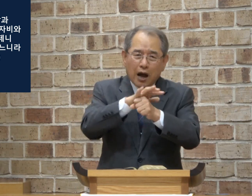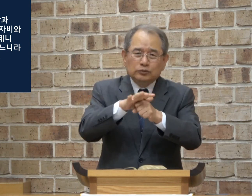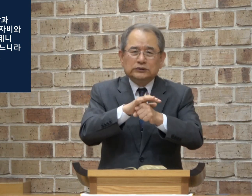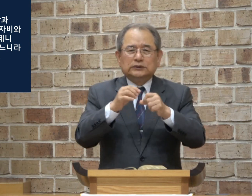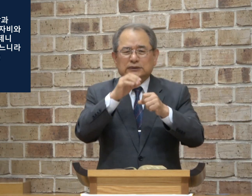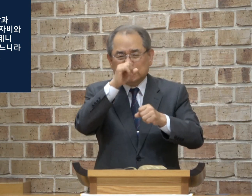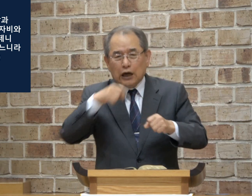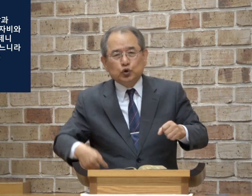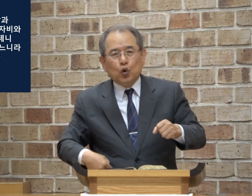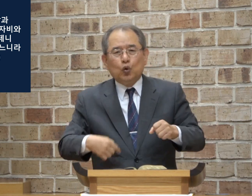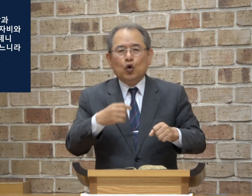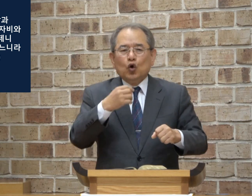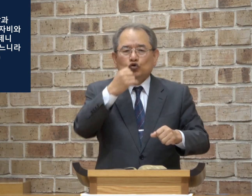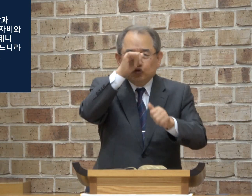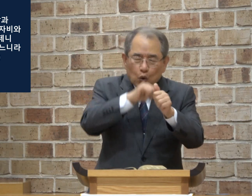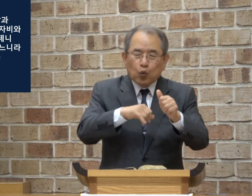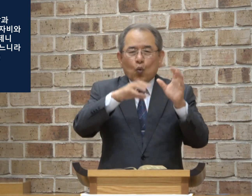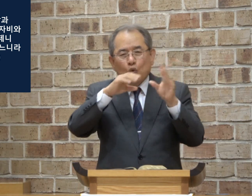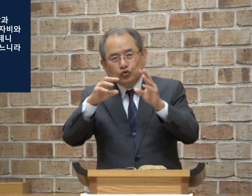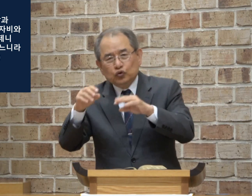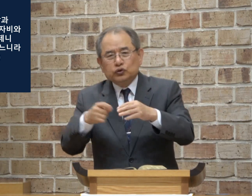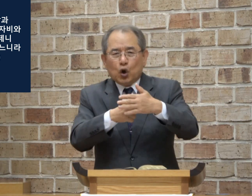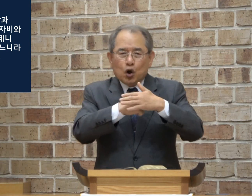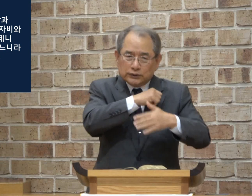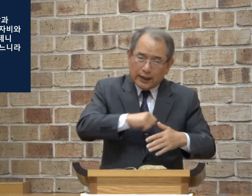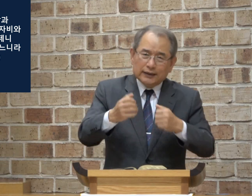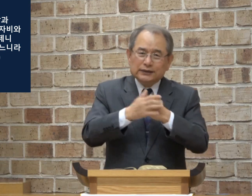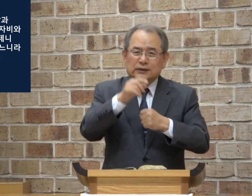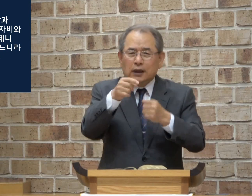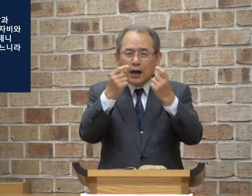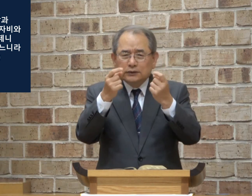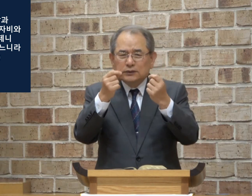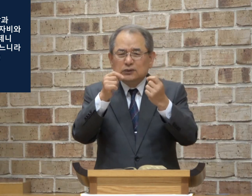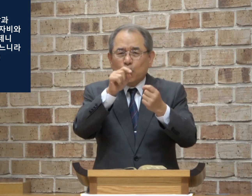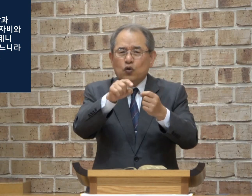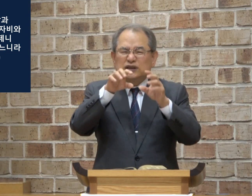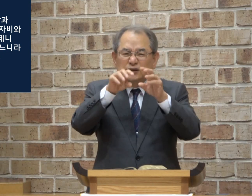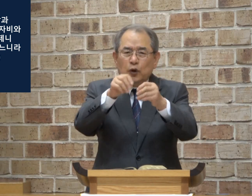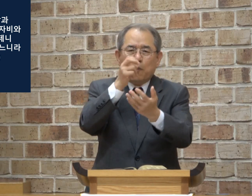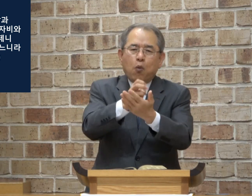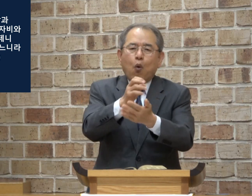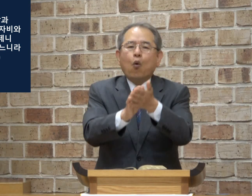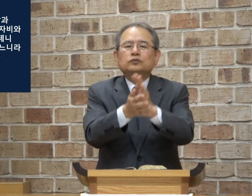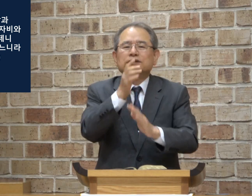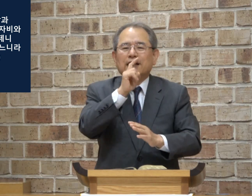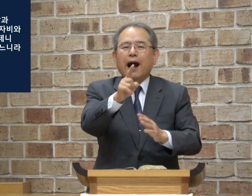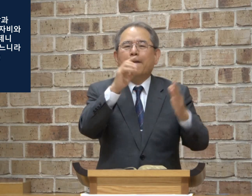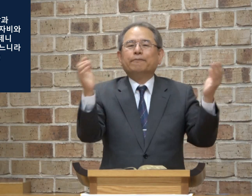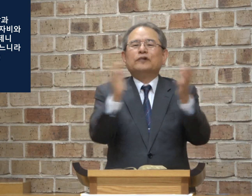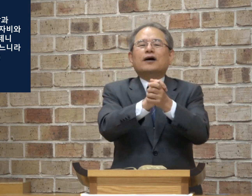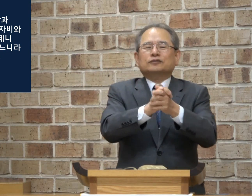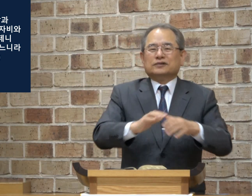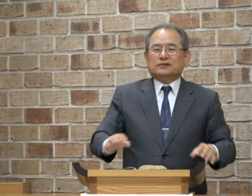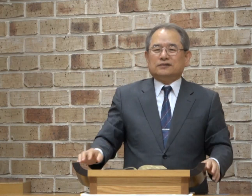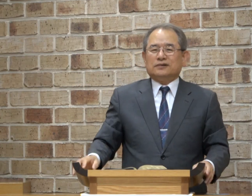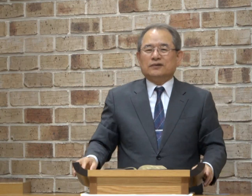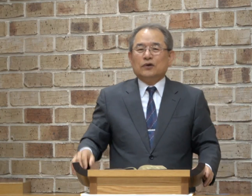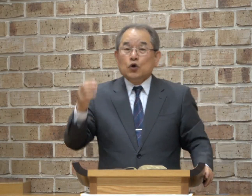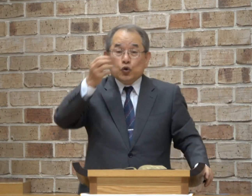희락과 화평과 오래 참음과 자비와 양성과 충성과 온유와 절제니 이 같은 것은 우리와 정이